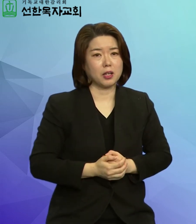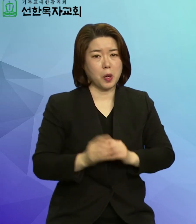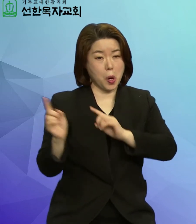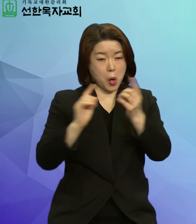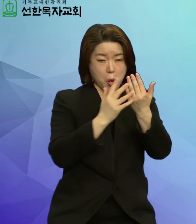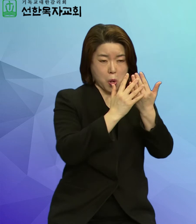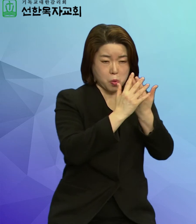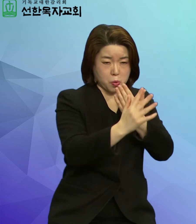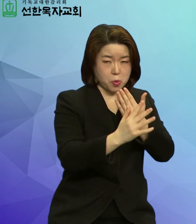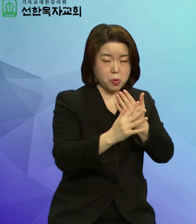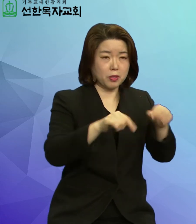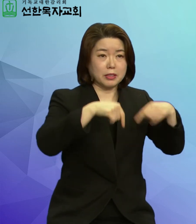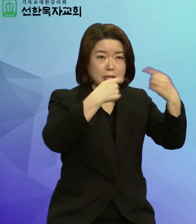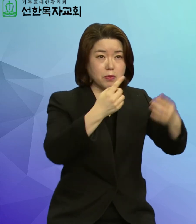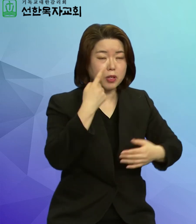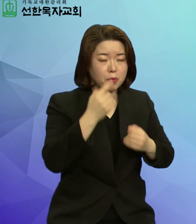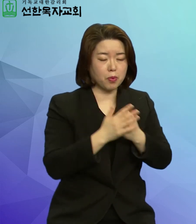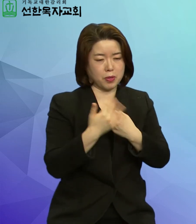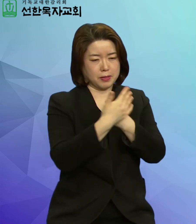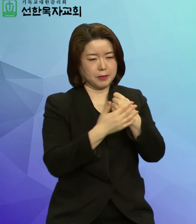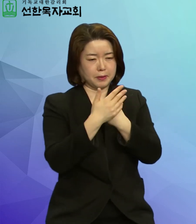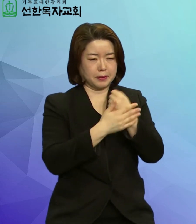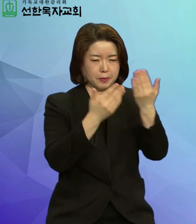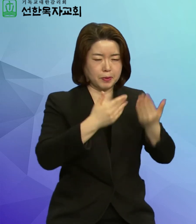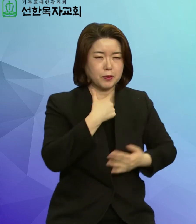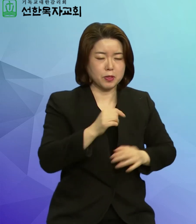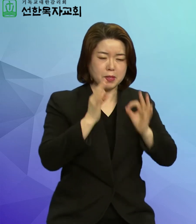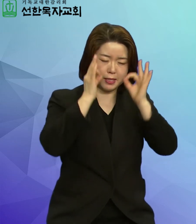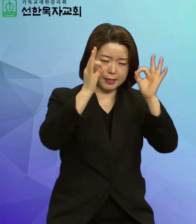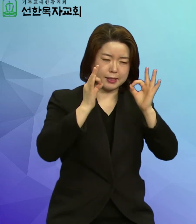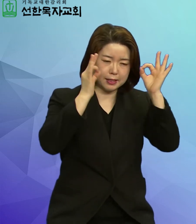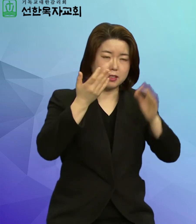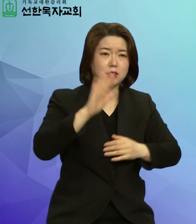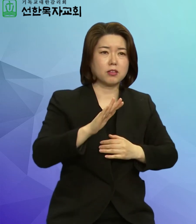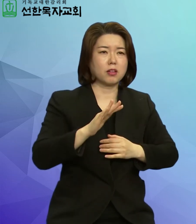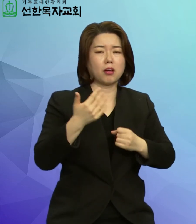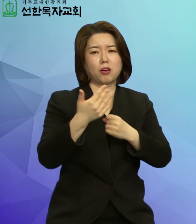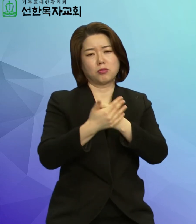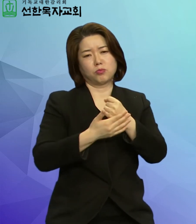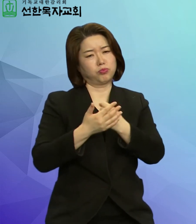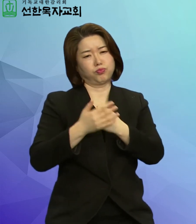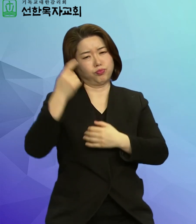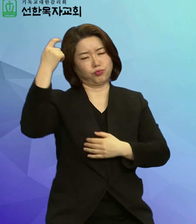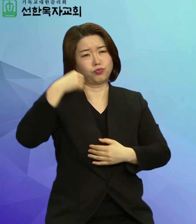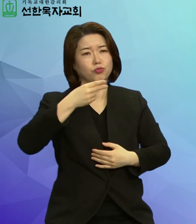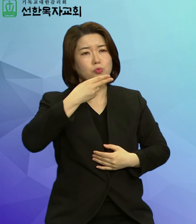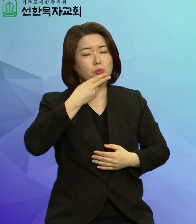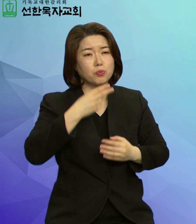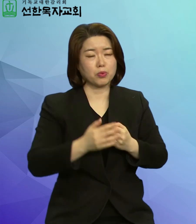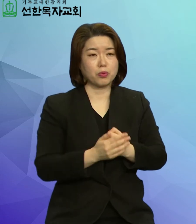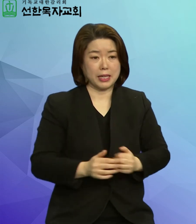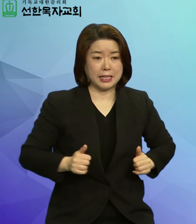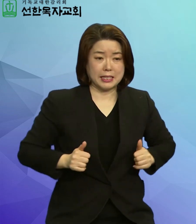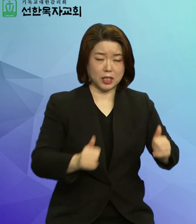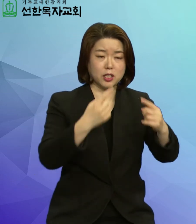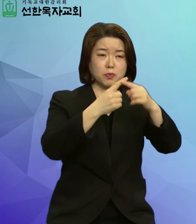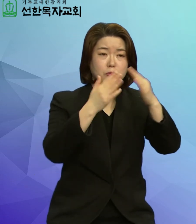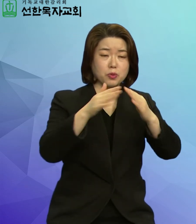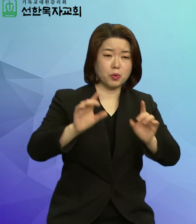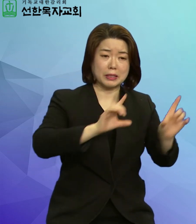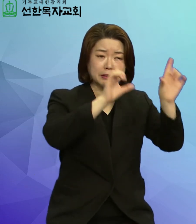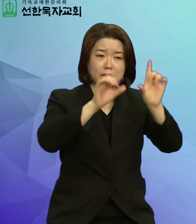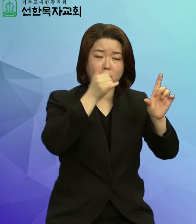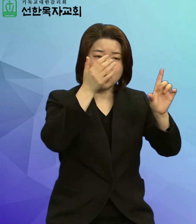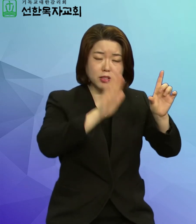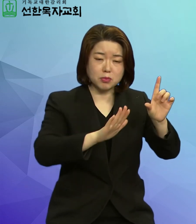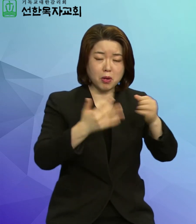않습니다. 부흥회에도 참석해보고 은혜 받으려고 애를 썼는데 은혜가 되지를 않습니다. 열심히 교회